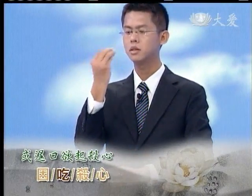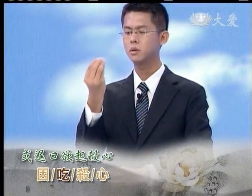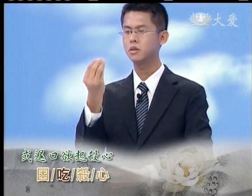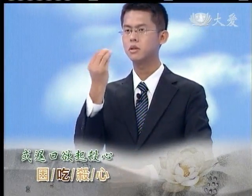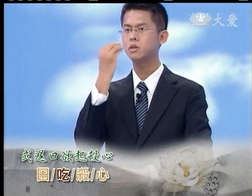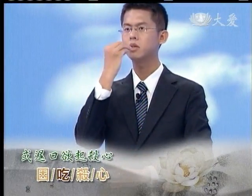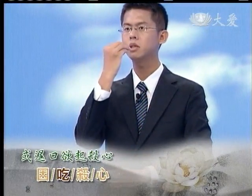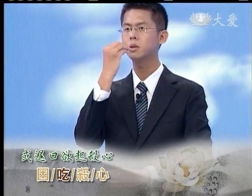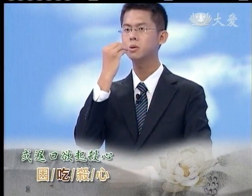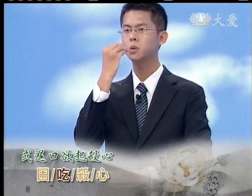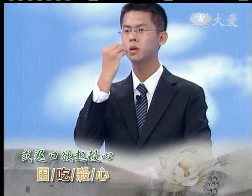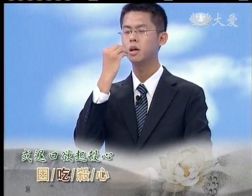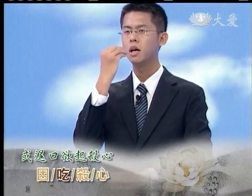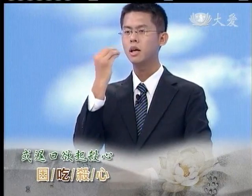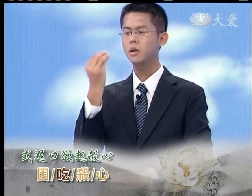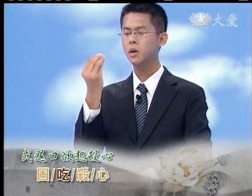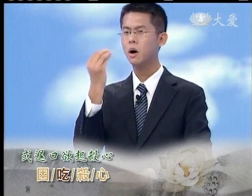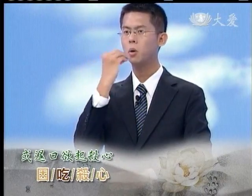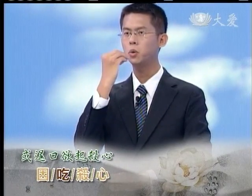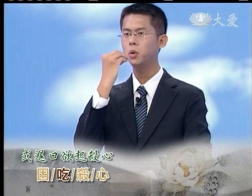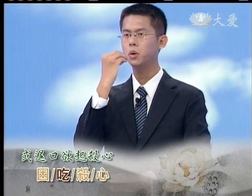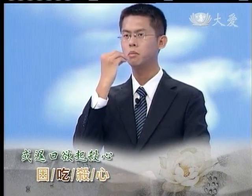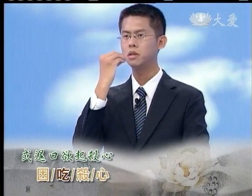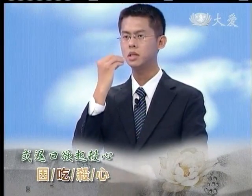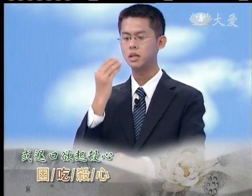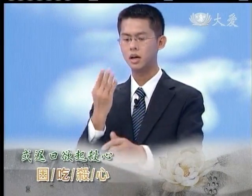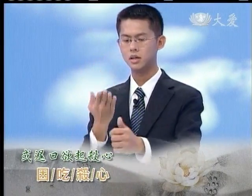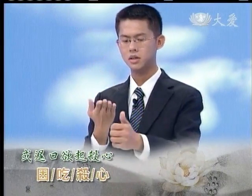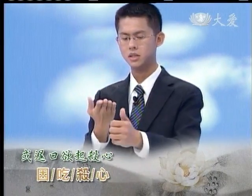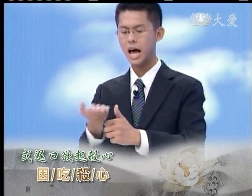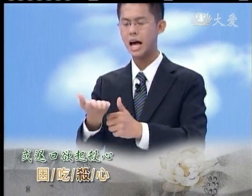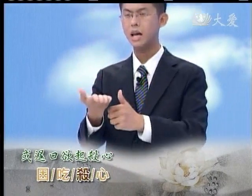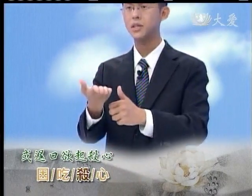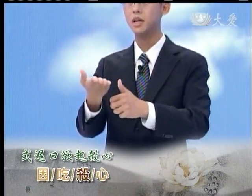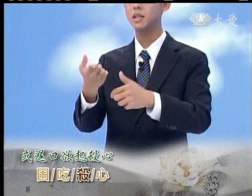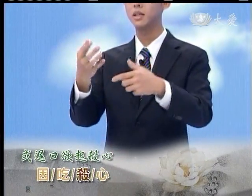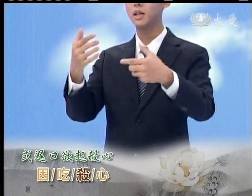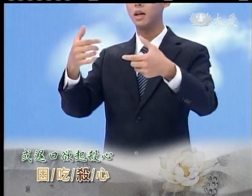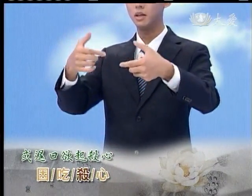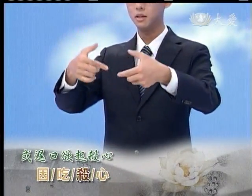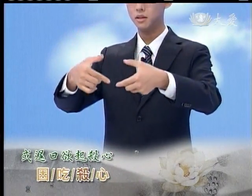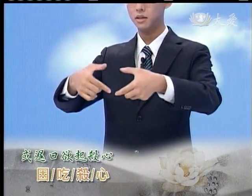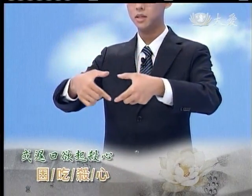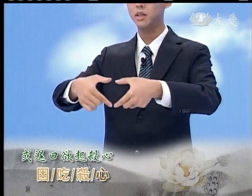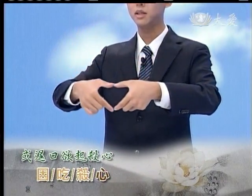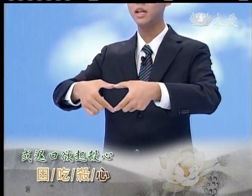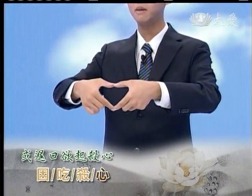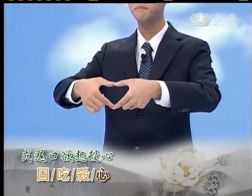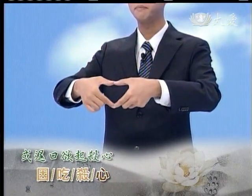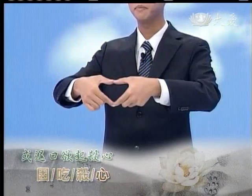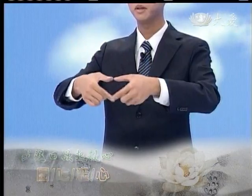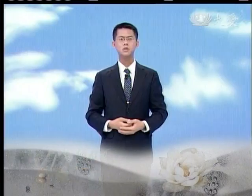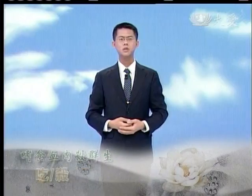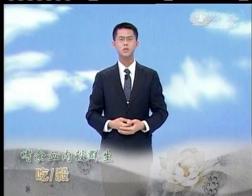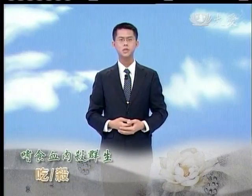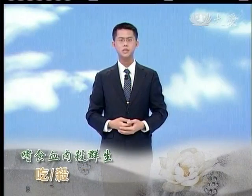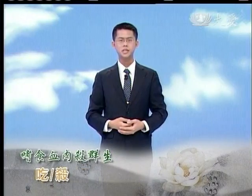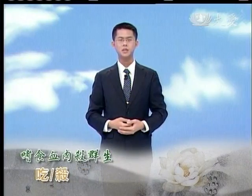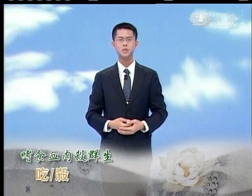这就是吃的动作。因为口欲，我们起了杀害生灵的心念，是食血